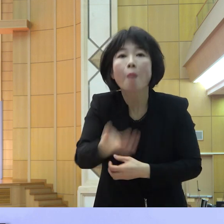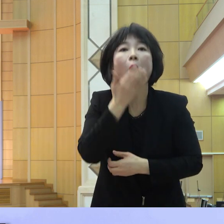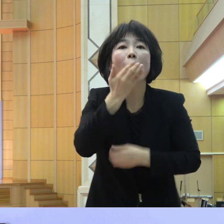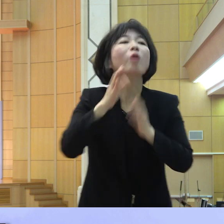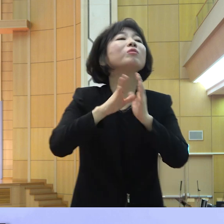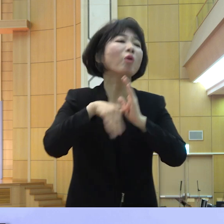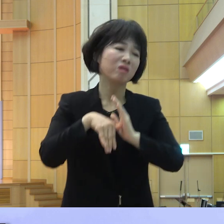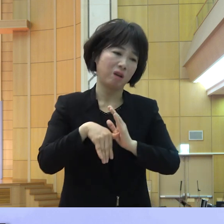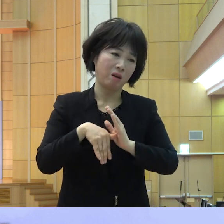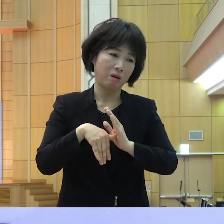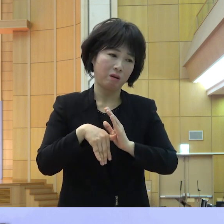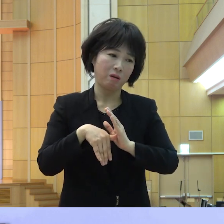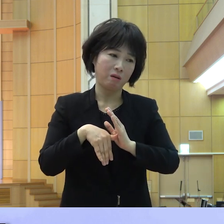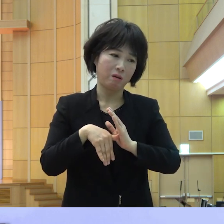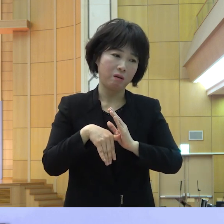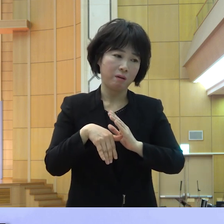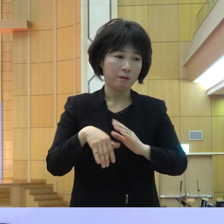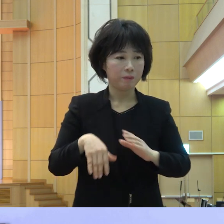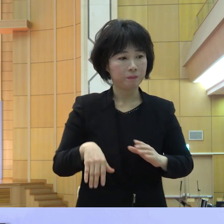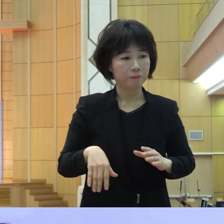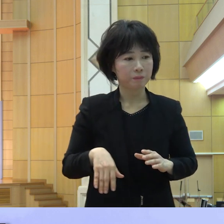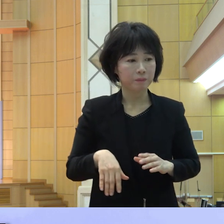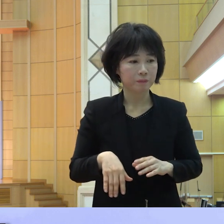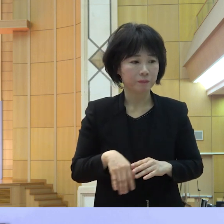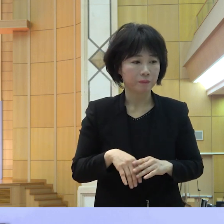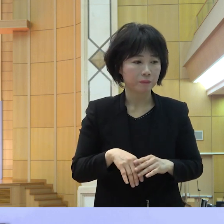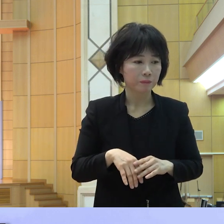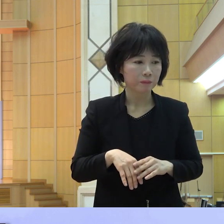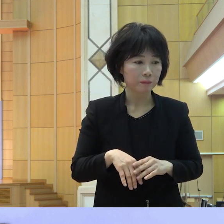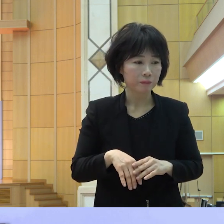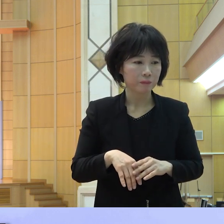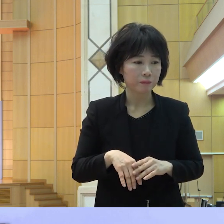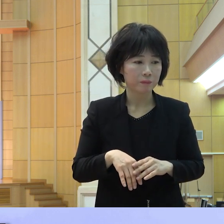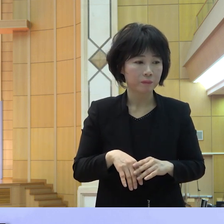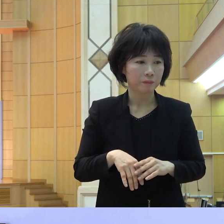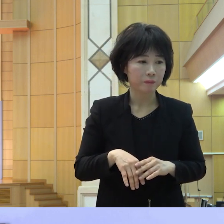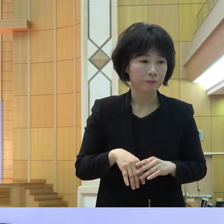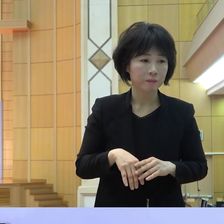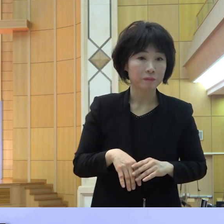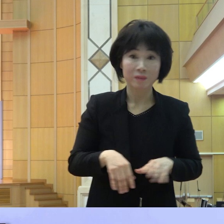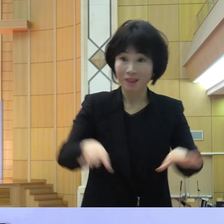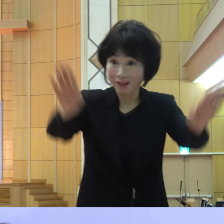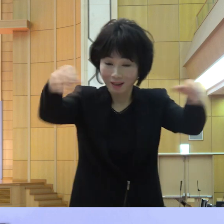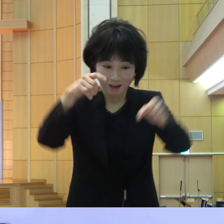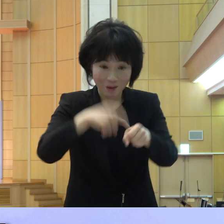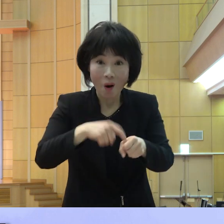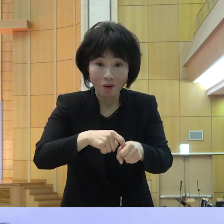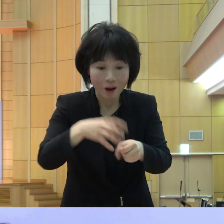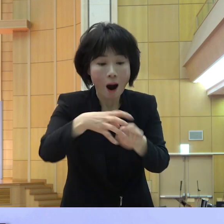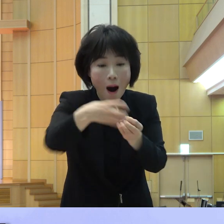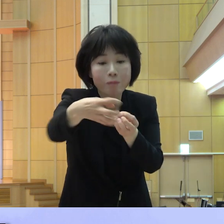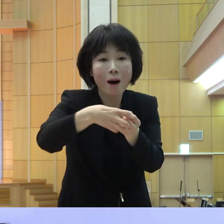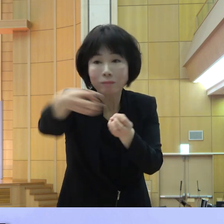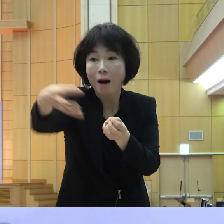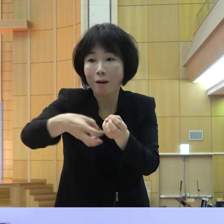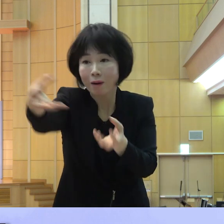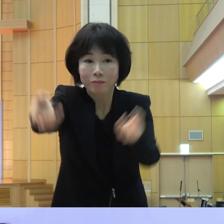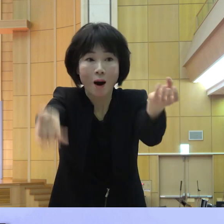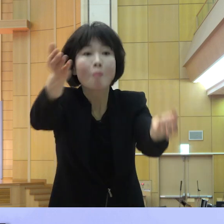자꾸만 이게 왔다 갔다 하네. 마태복음 26장 27절에 받아 먹어라 떡을 주고, 그 다음에 또 잔을 가지사